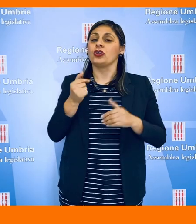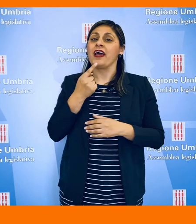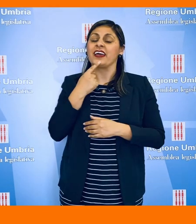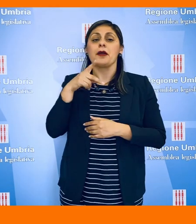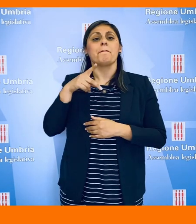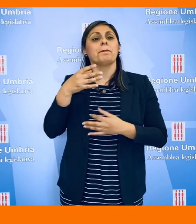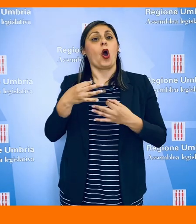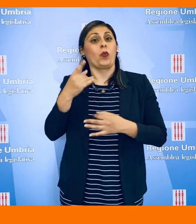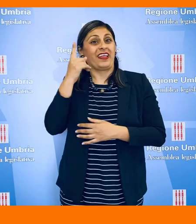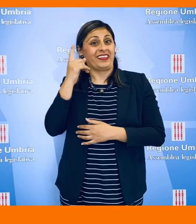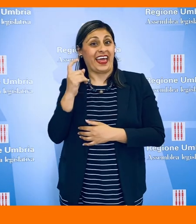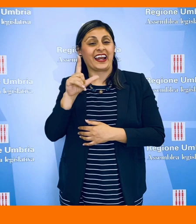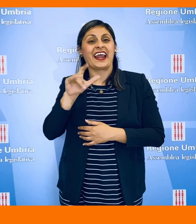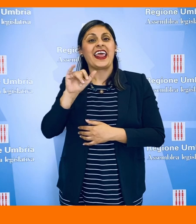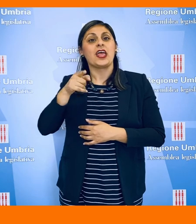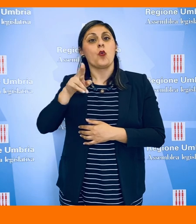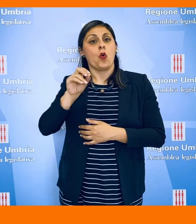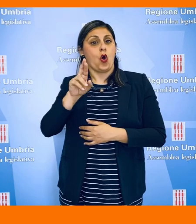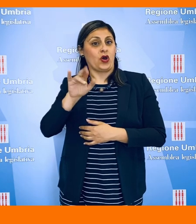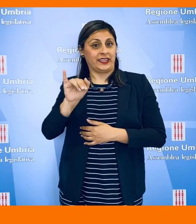Terni, Alberto Liguori.